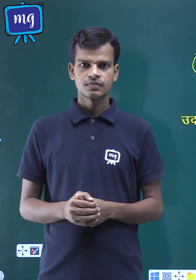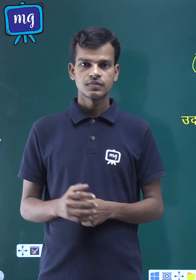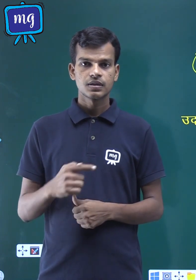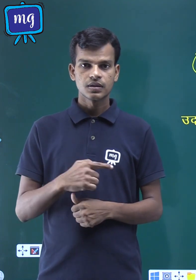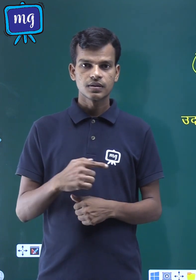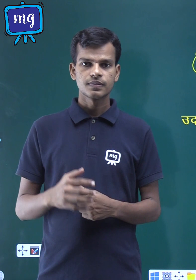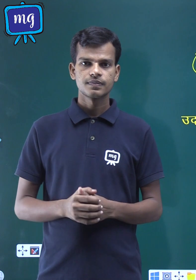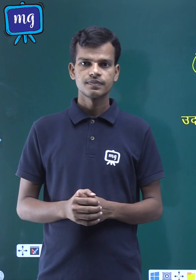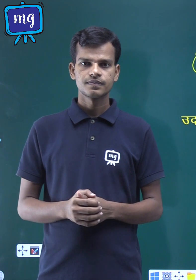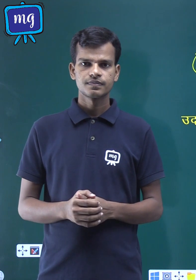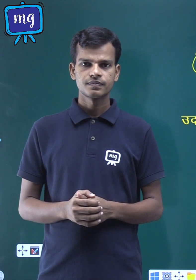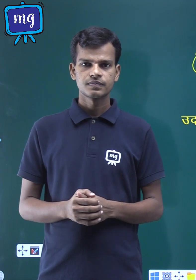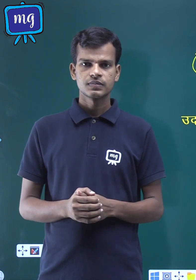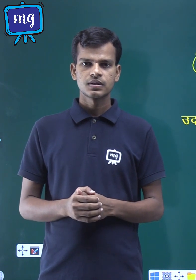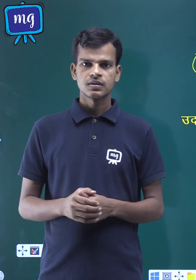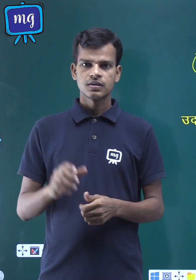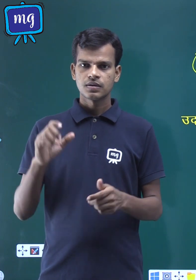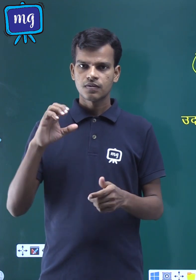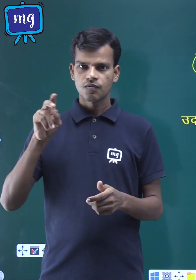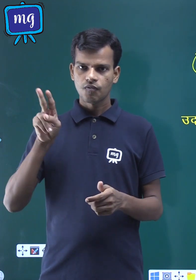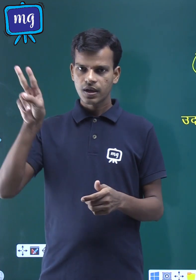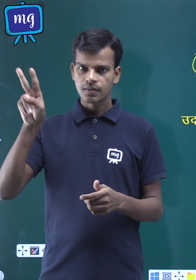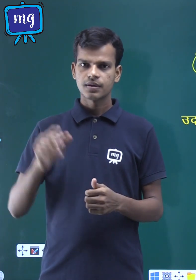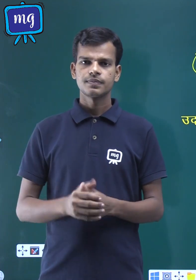ये चर।